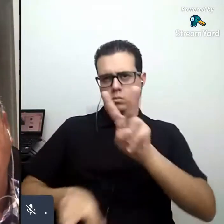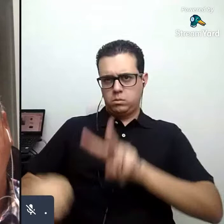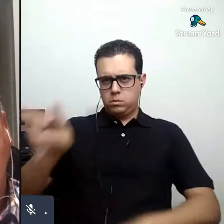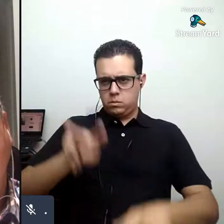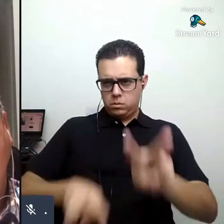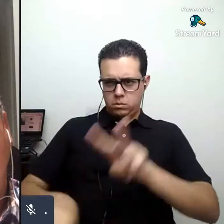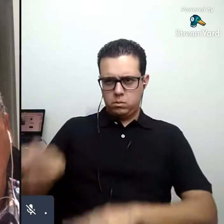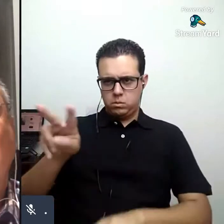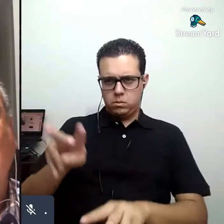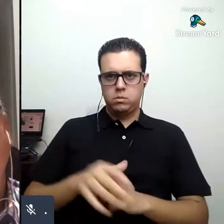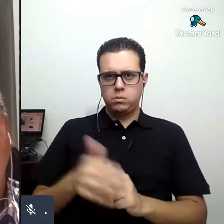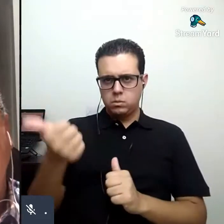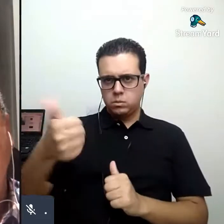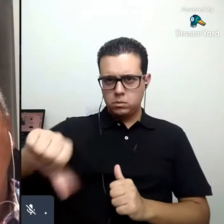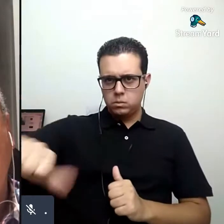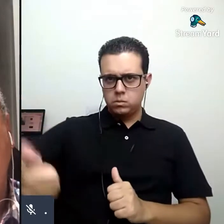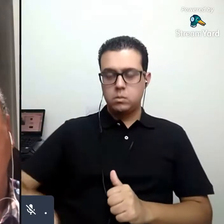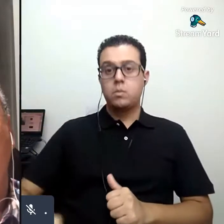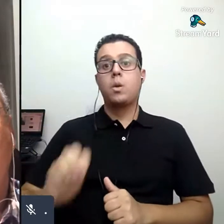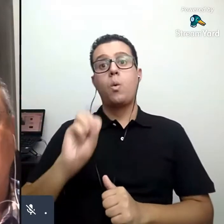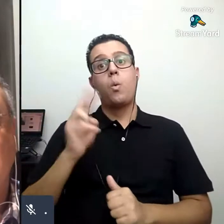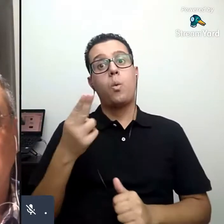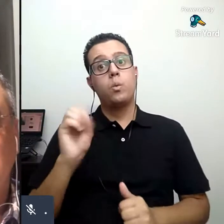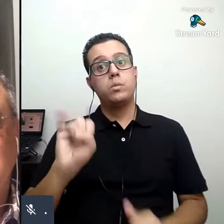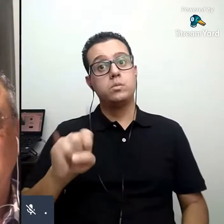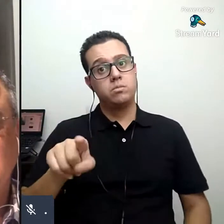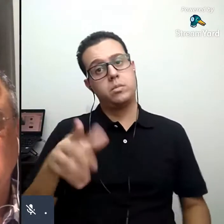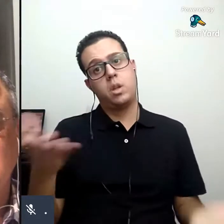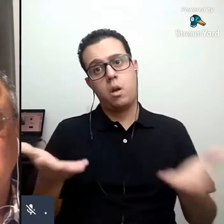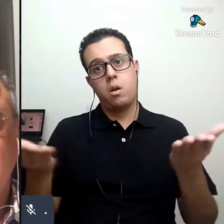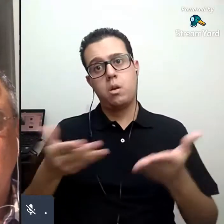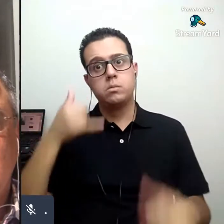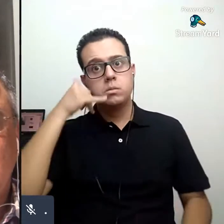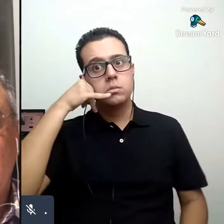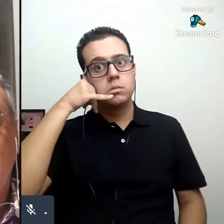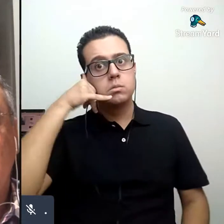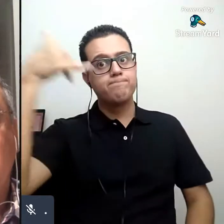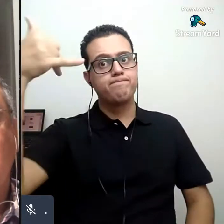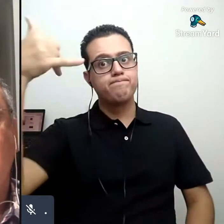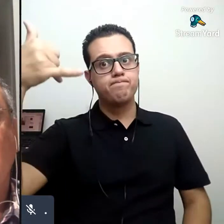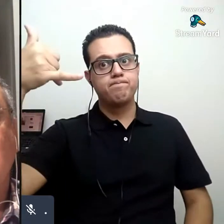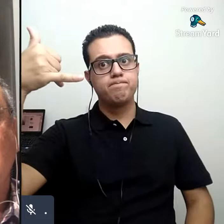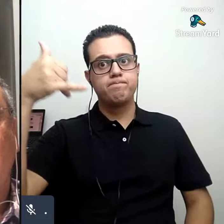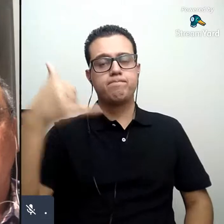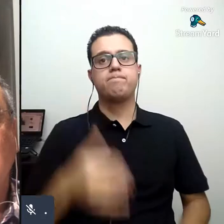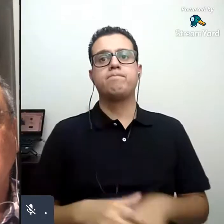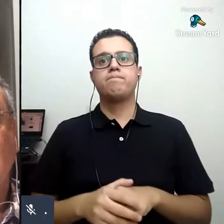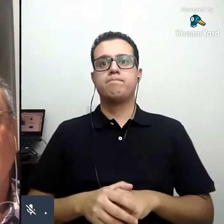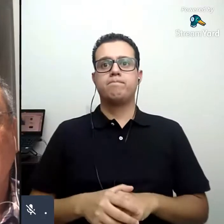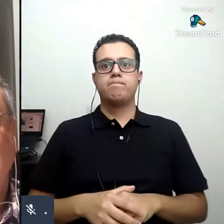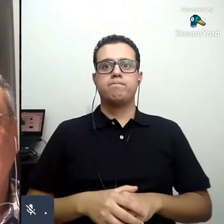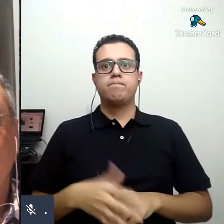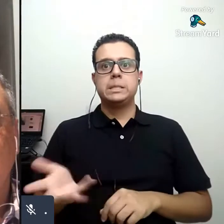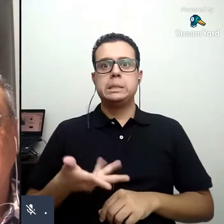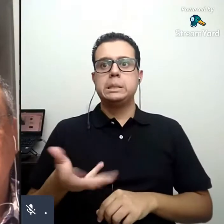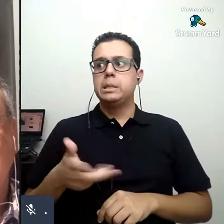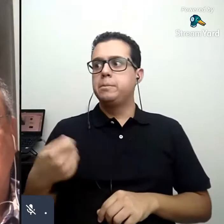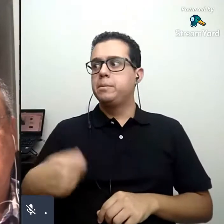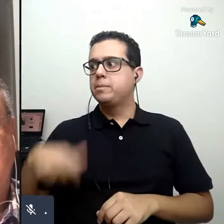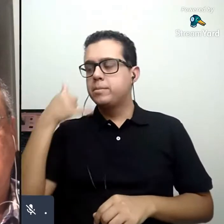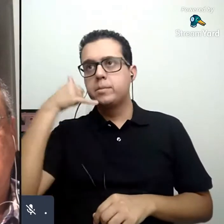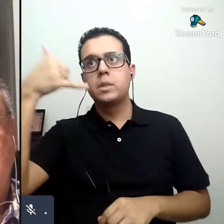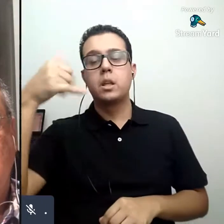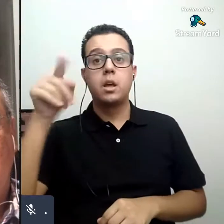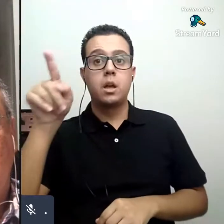tentar fazer uma consulta telefônica no momento de urgência, ele vai perguntar dos